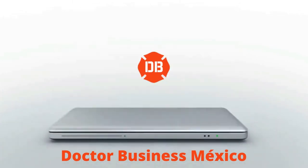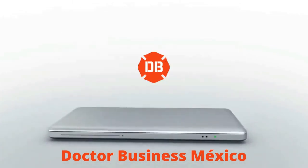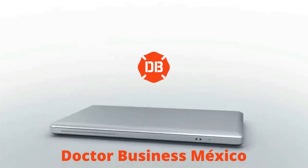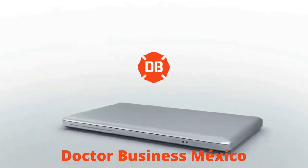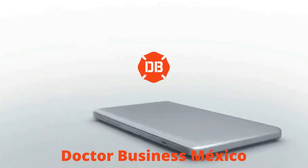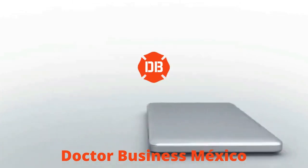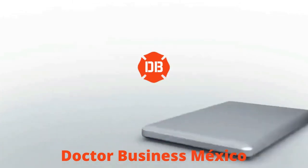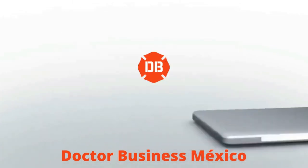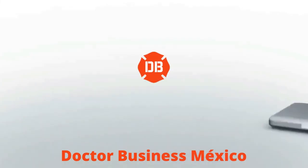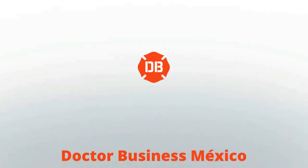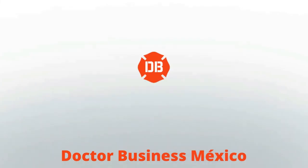¡Gracias!